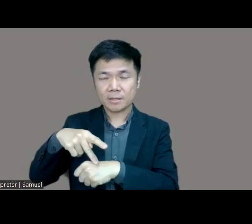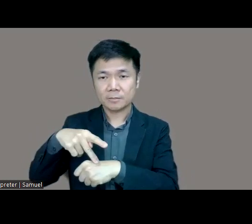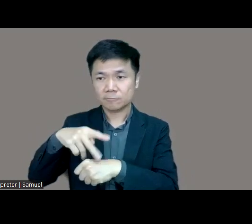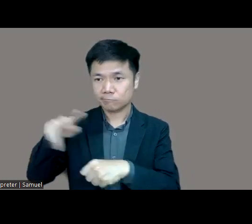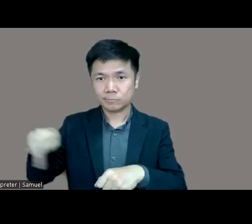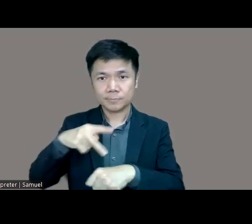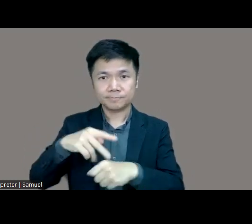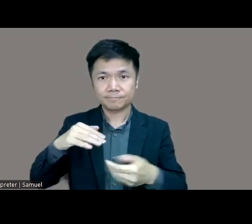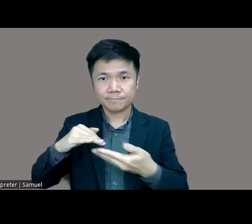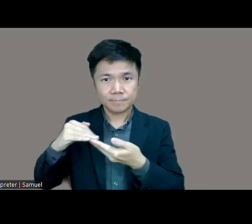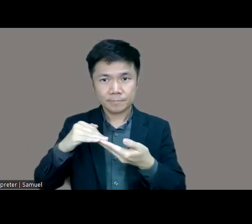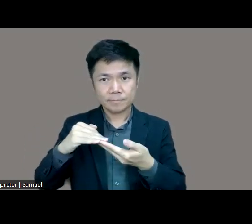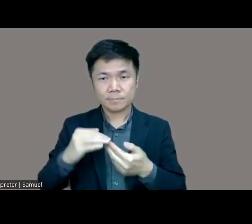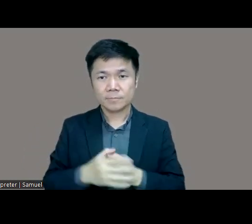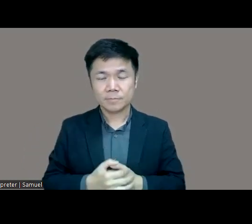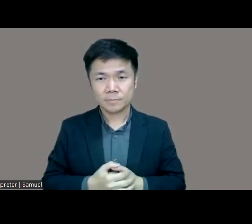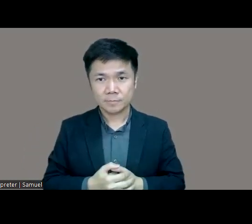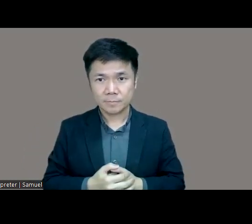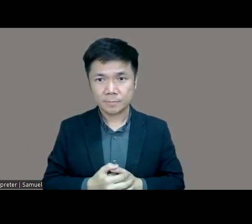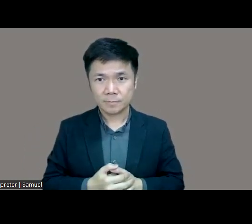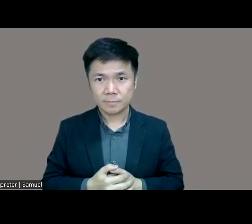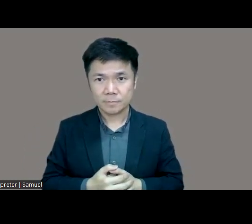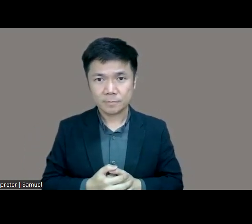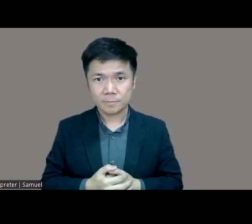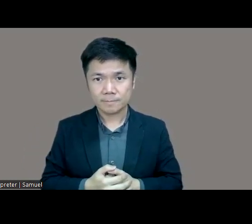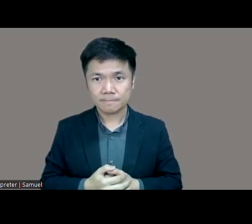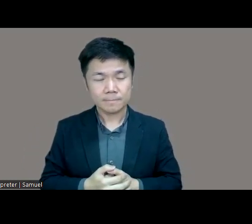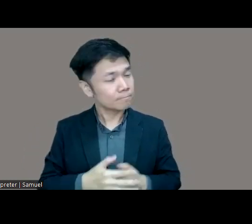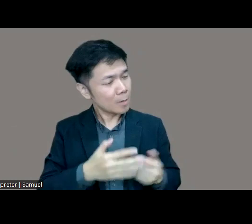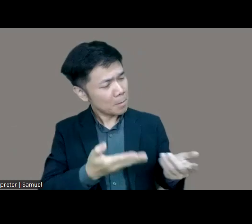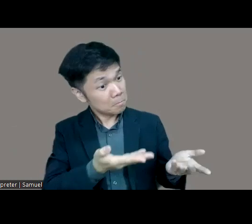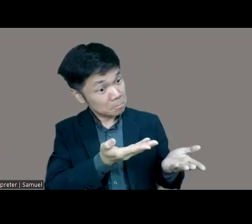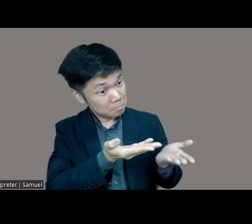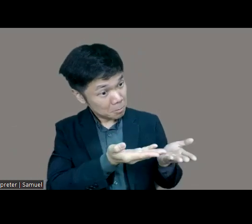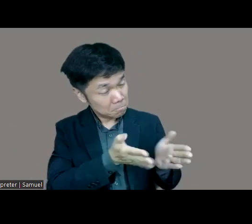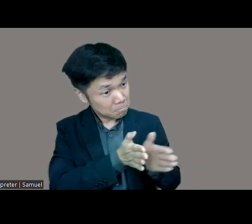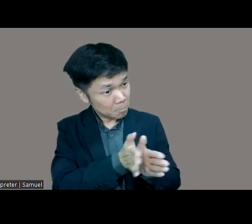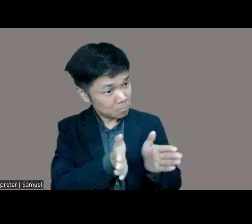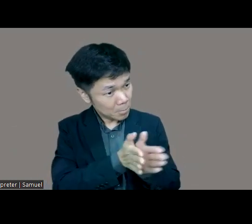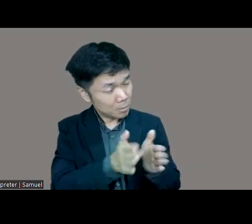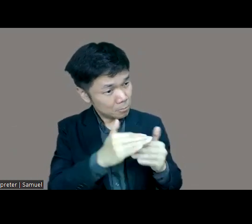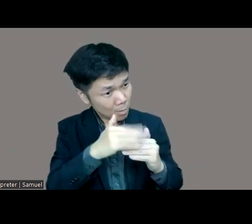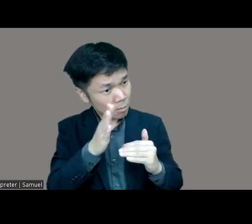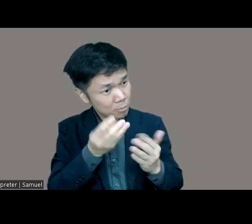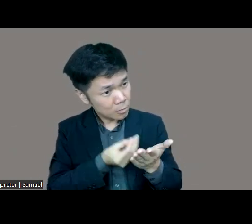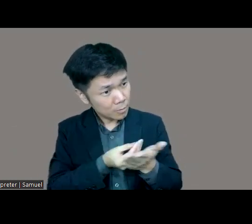le plaidoyer et l'ouverture de collaboration aux